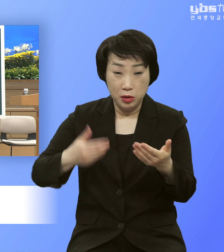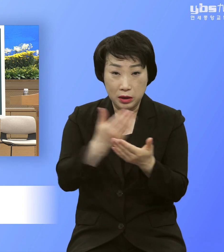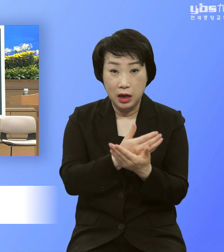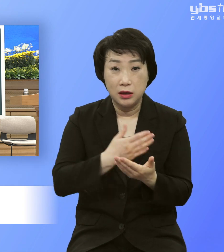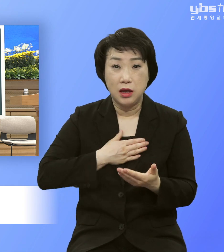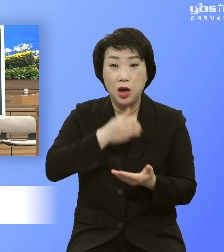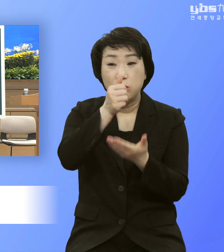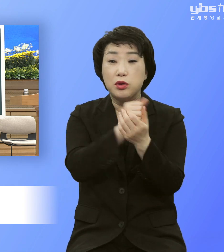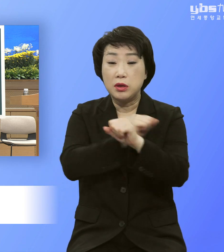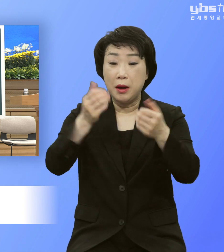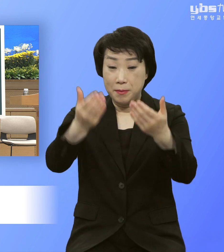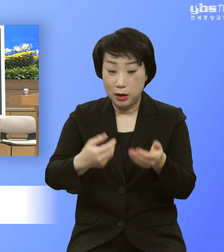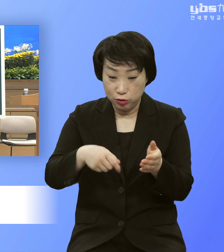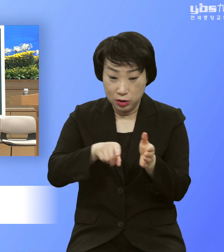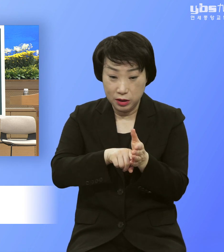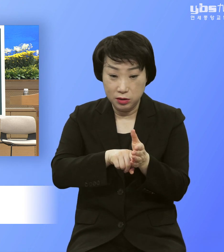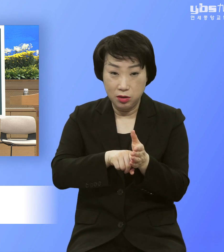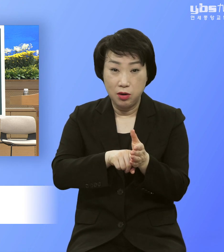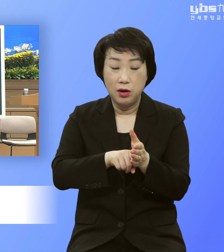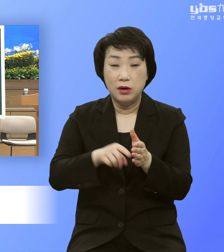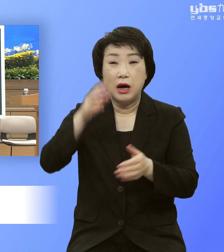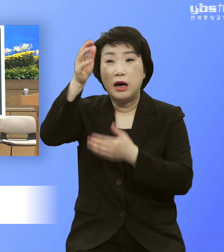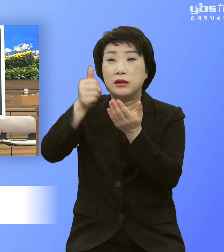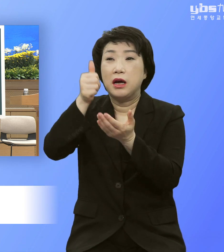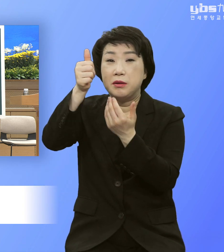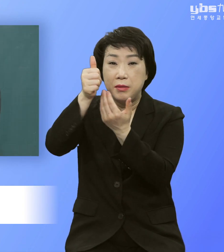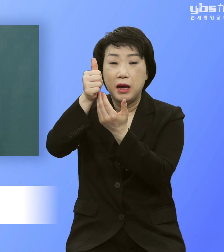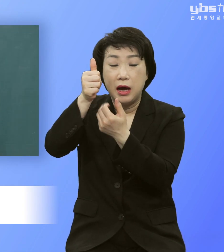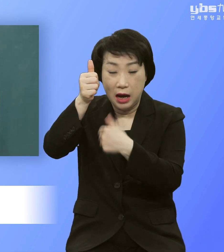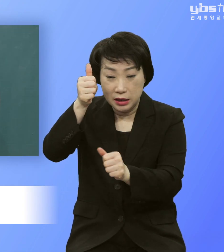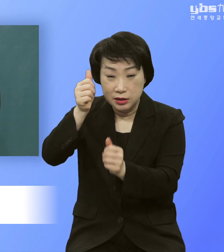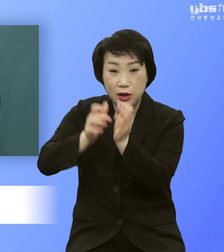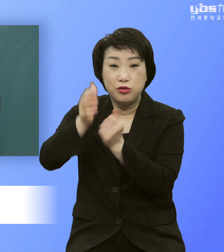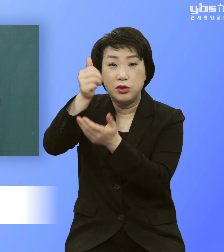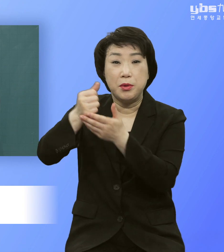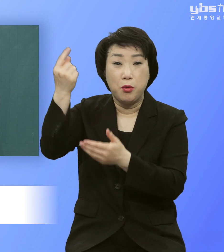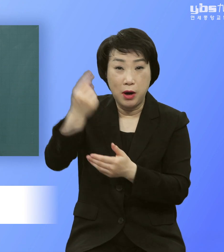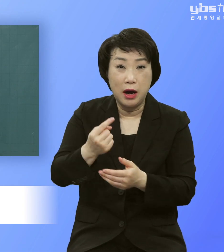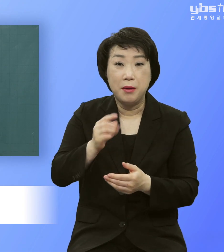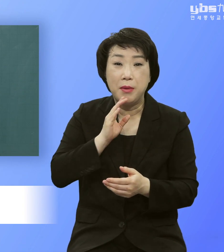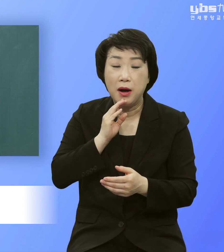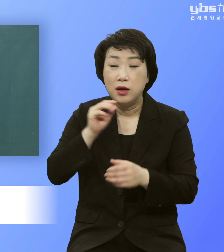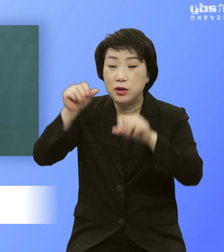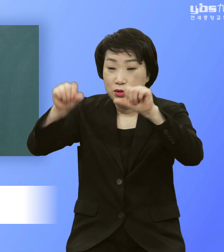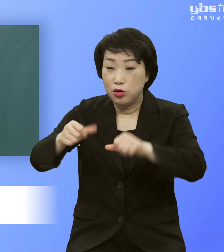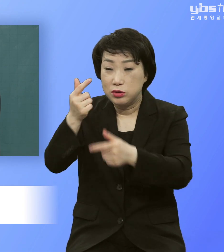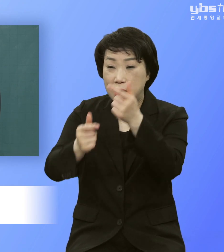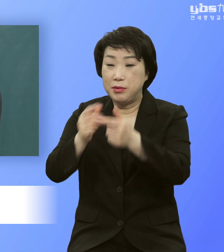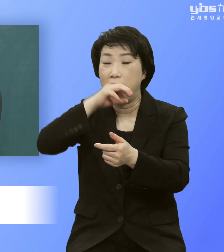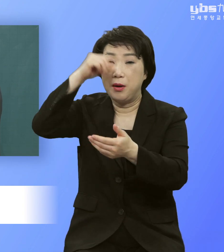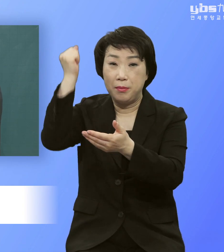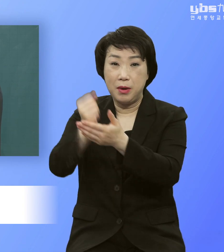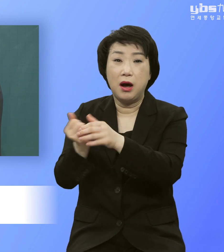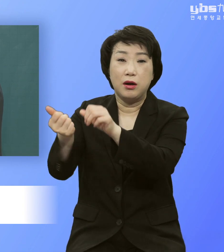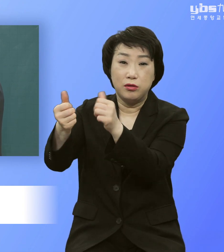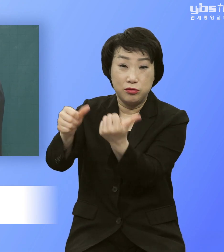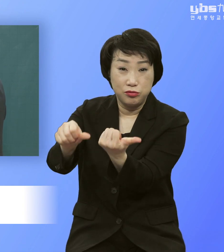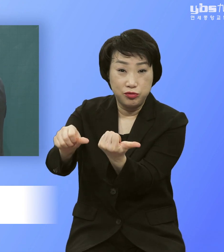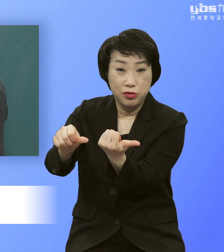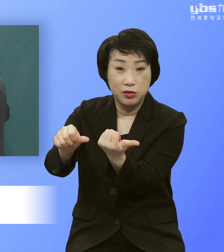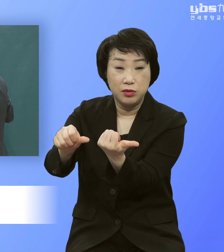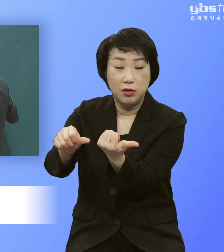네 죄 사함을 받게 하기 위해서 하나님 아들 예수께서 저주의 나무 십자가에서